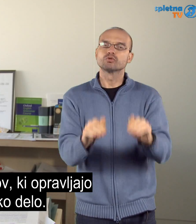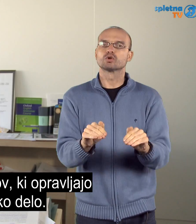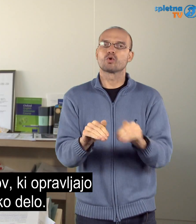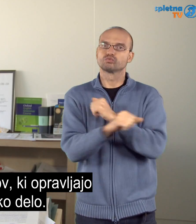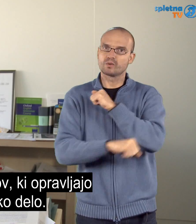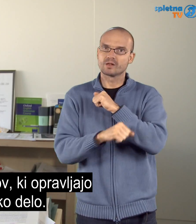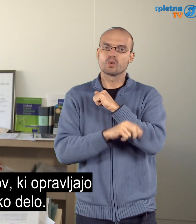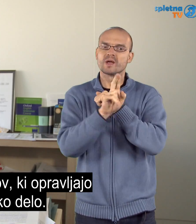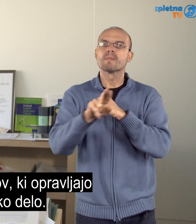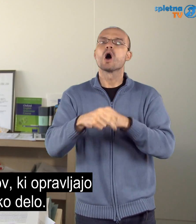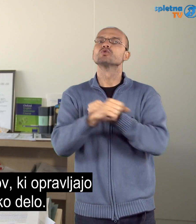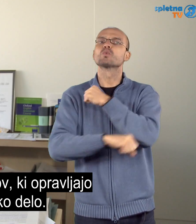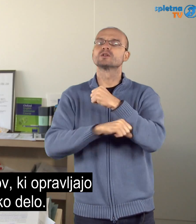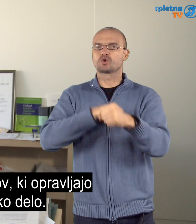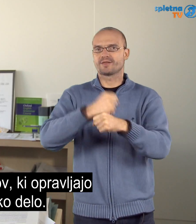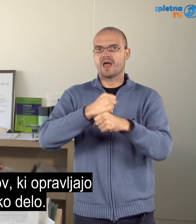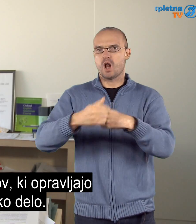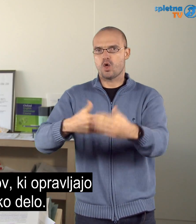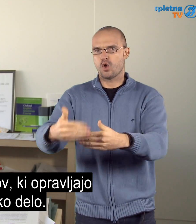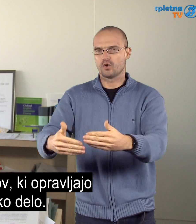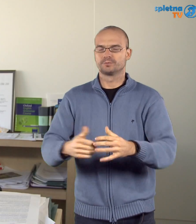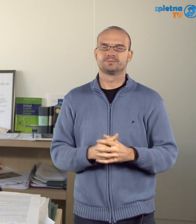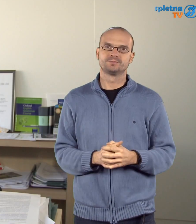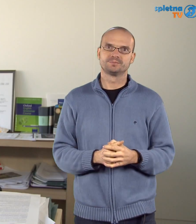ki opravljajo študentsko delo.